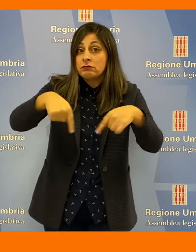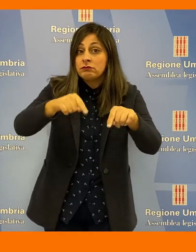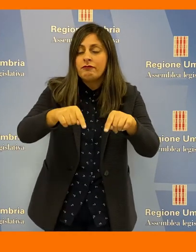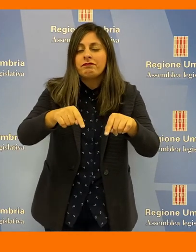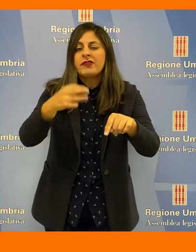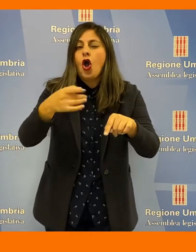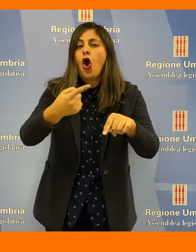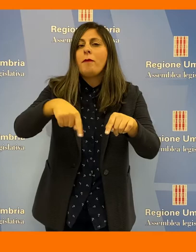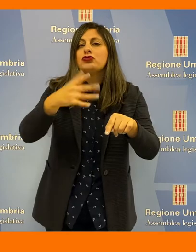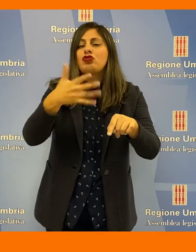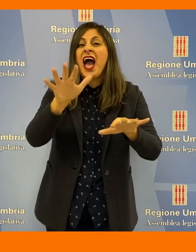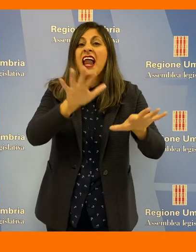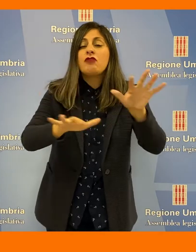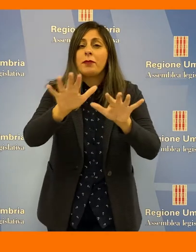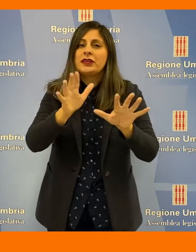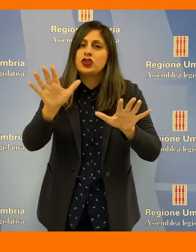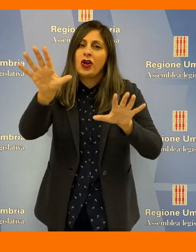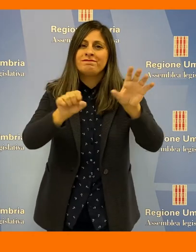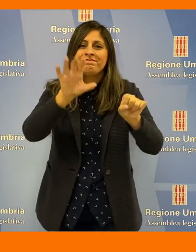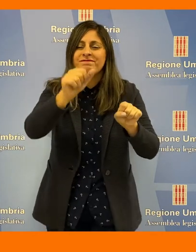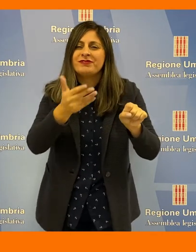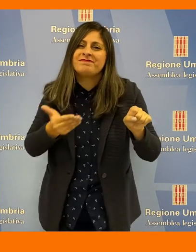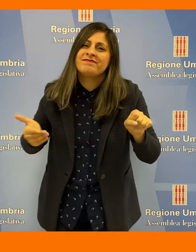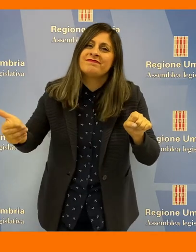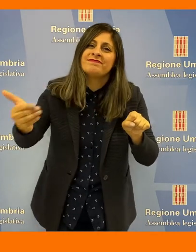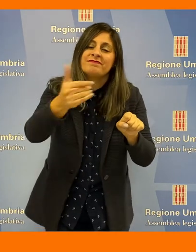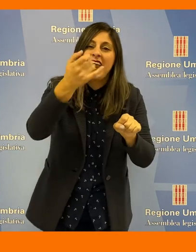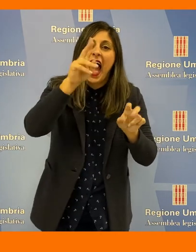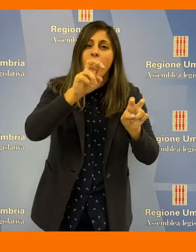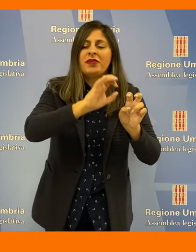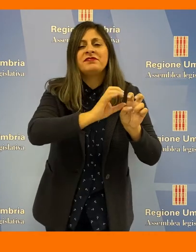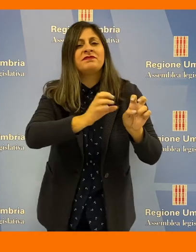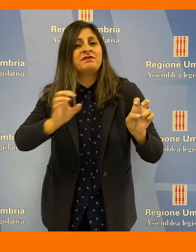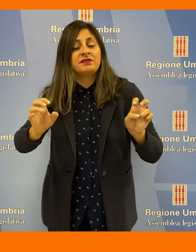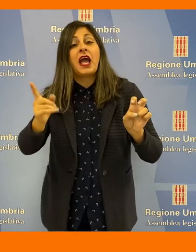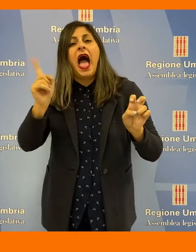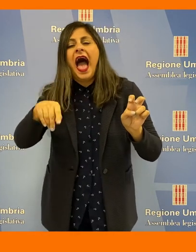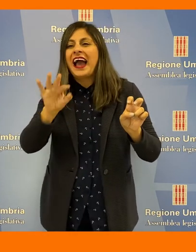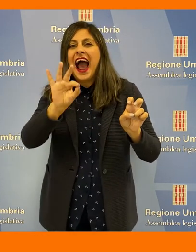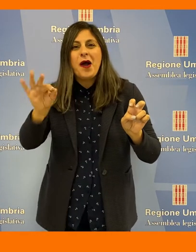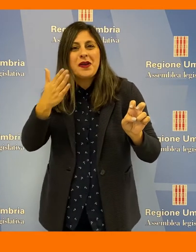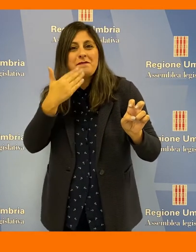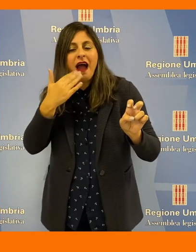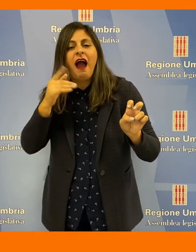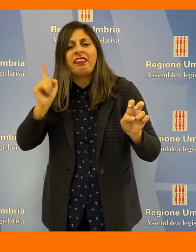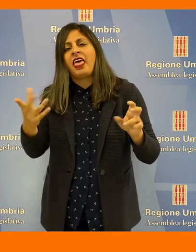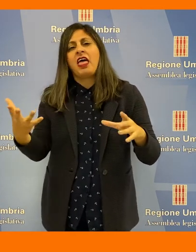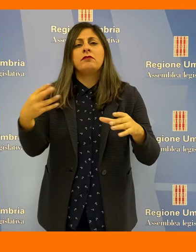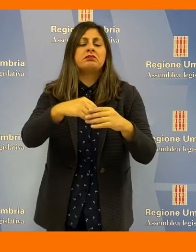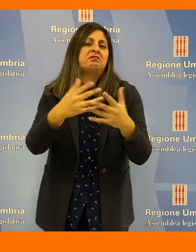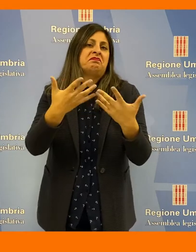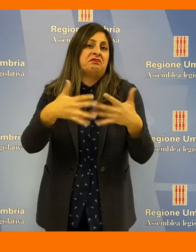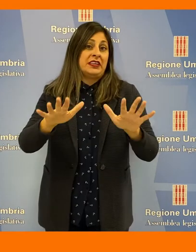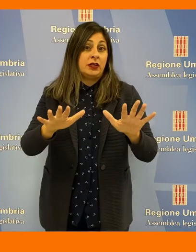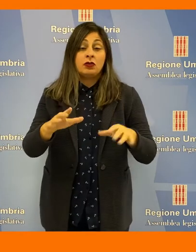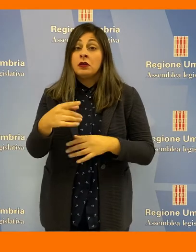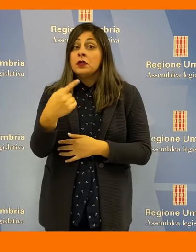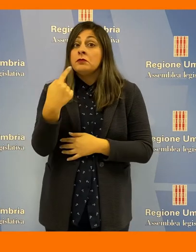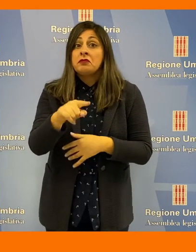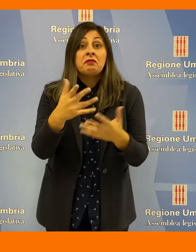di avere le informazioni su tutti gli argomenti interessati, comprese quelle poche che ancora mancano. A quel punto